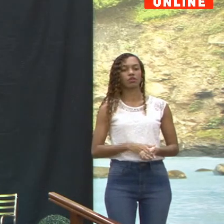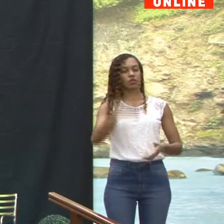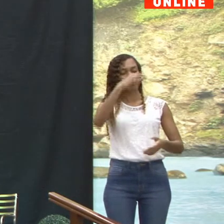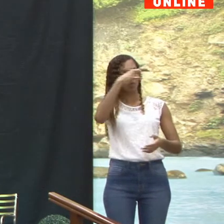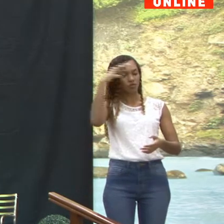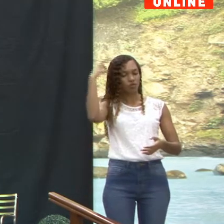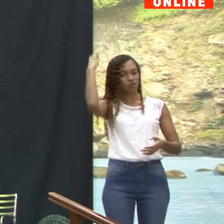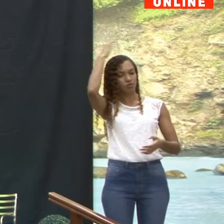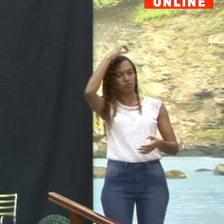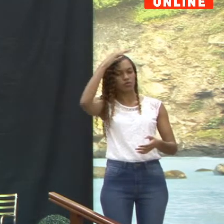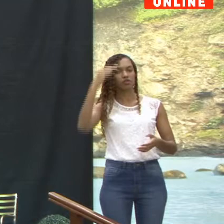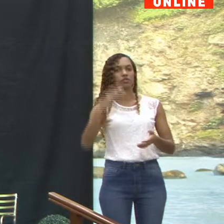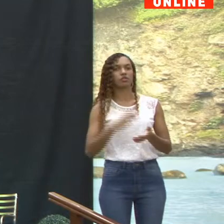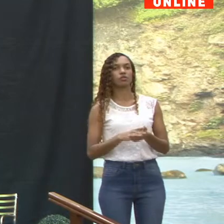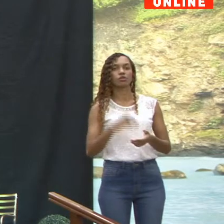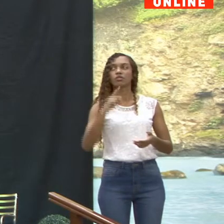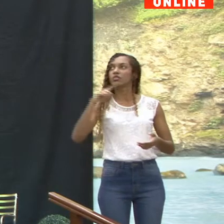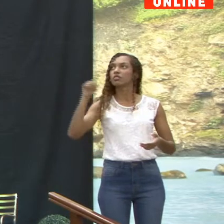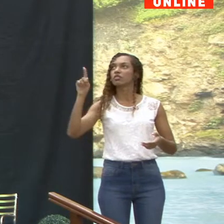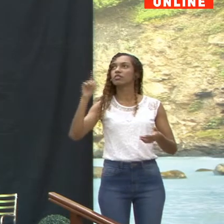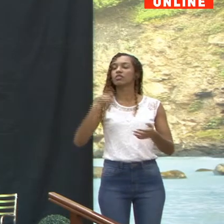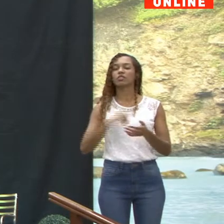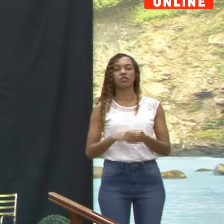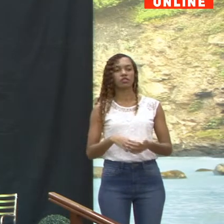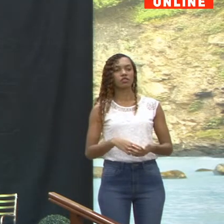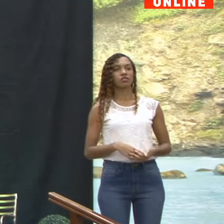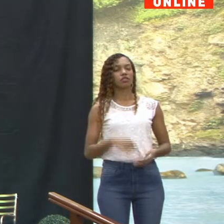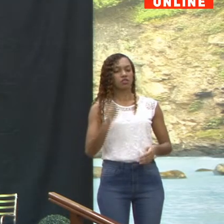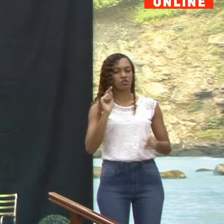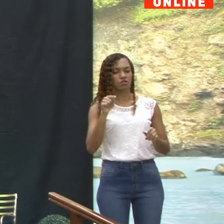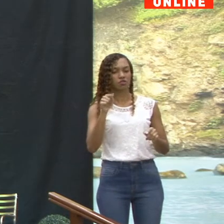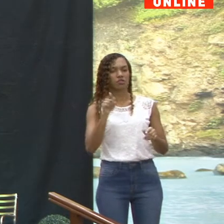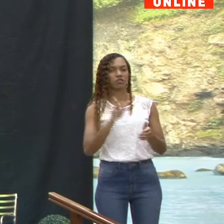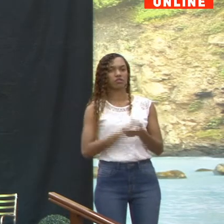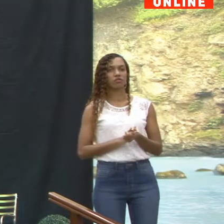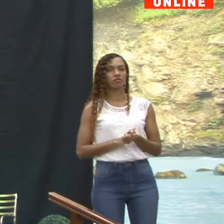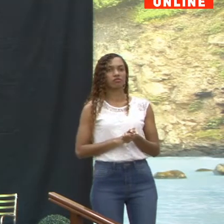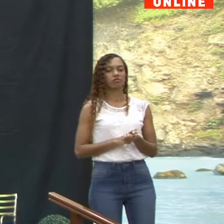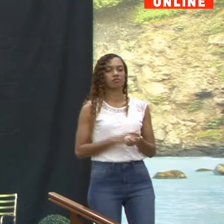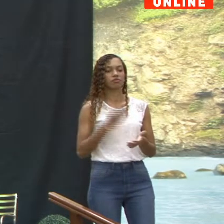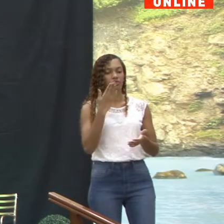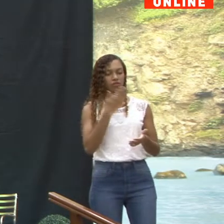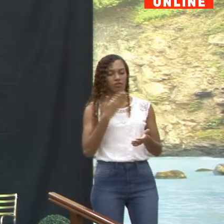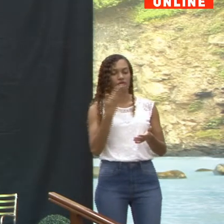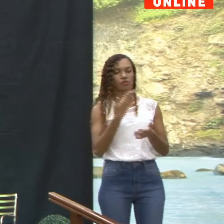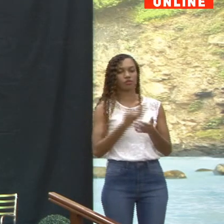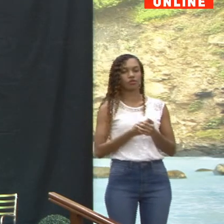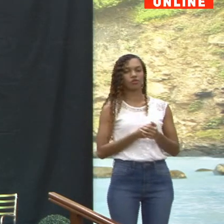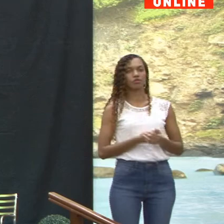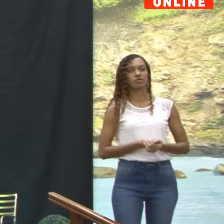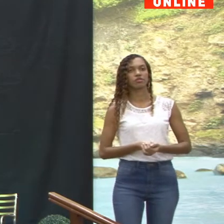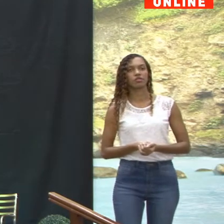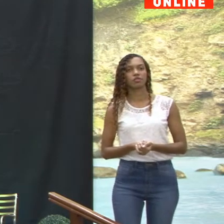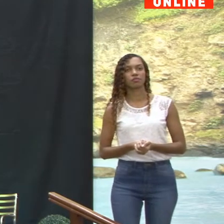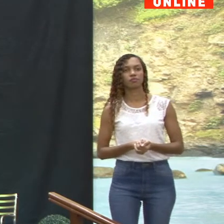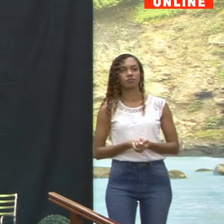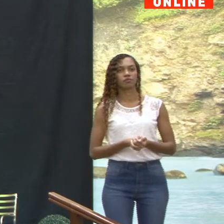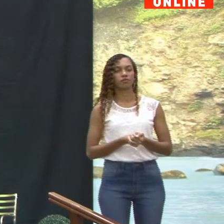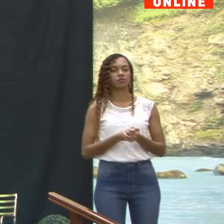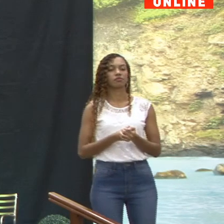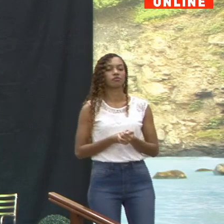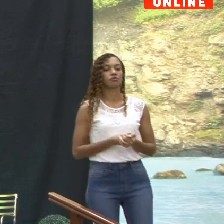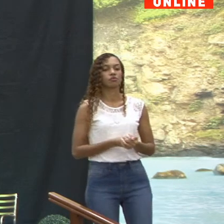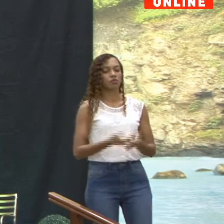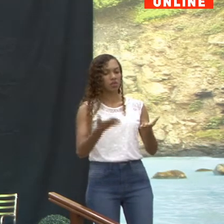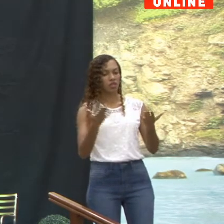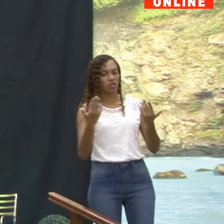nossas vidas. Ele é doce, ele é maravilhoso. Então vamos louvá-lo, fazendo assim o prelúdio para receber a mensagem desta